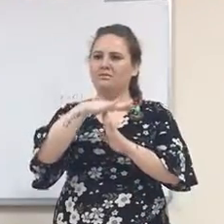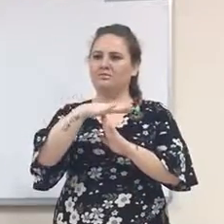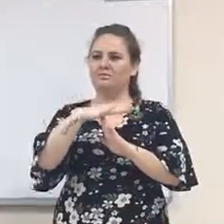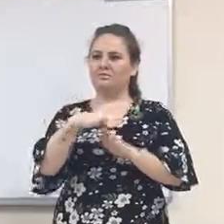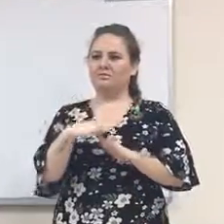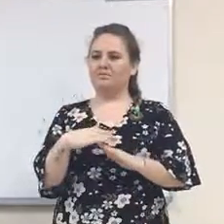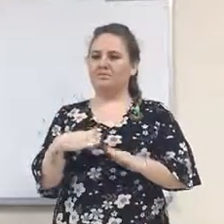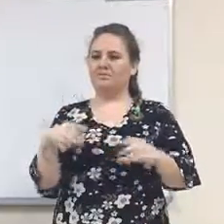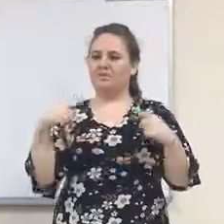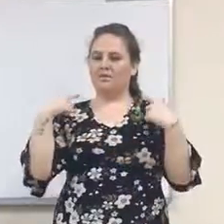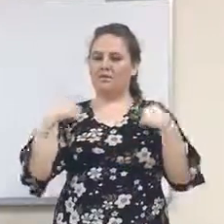muska,